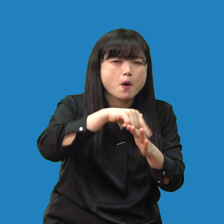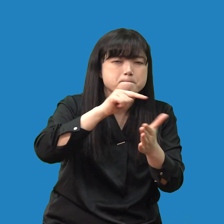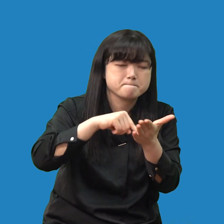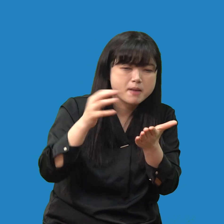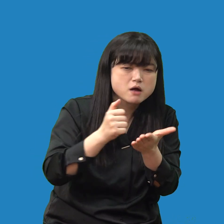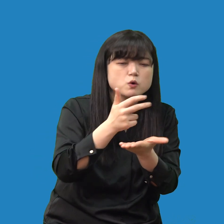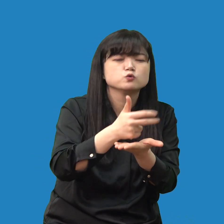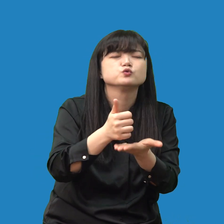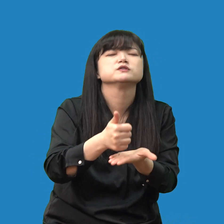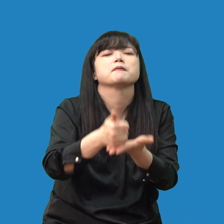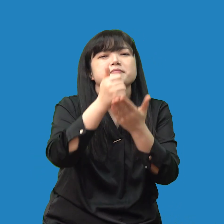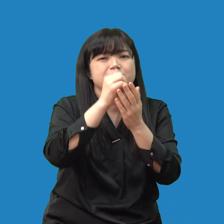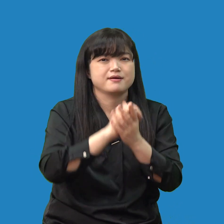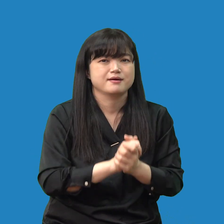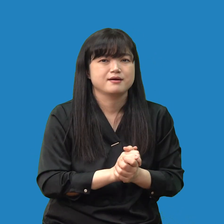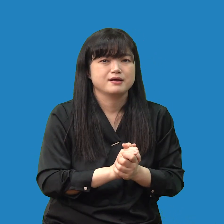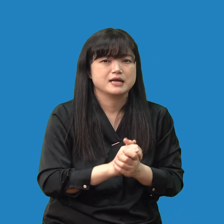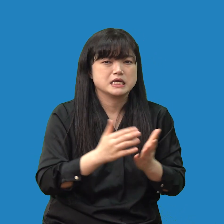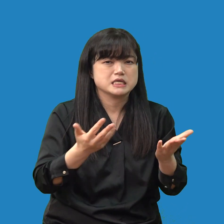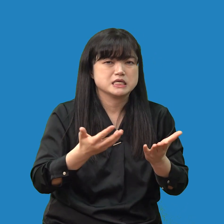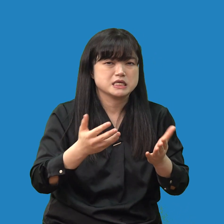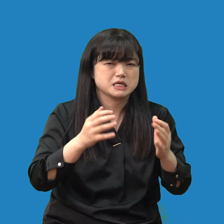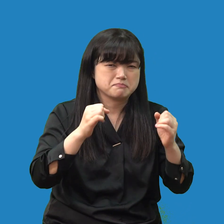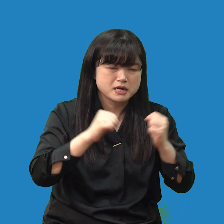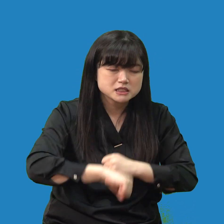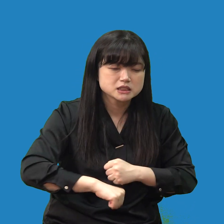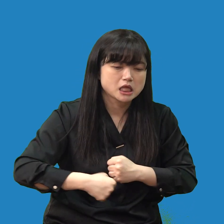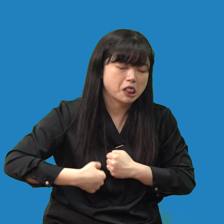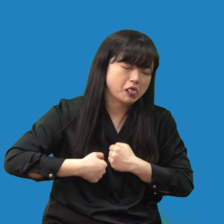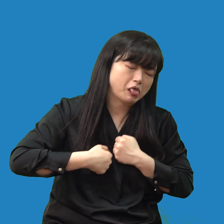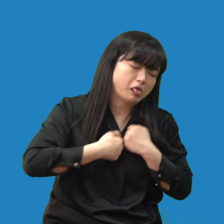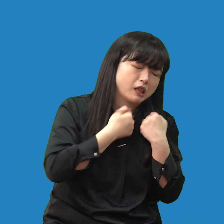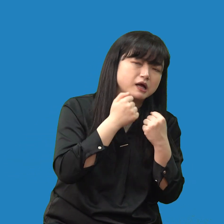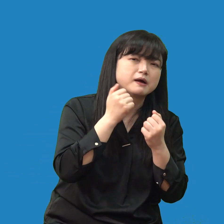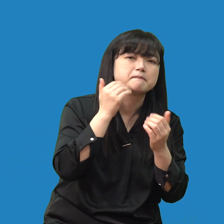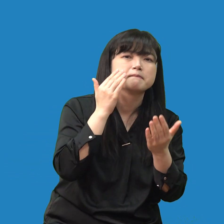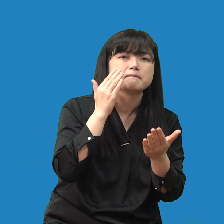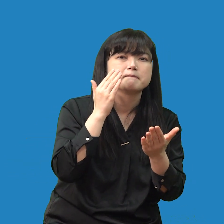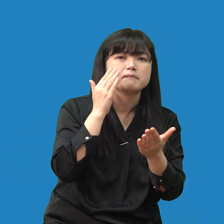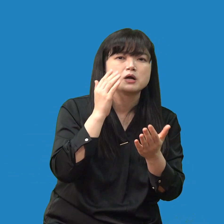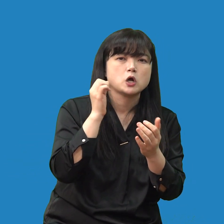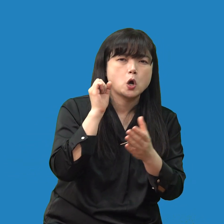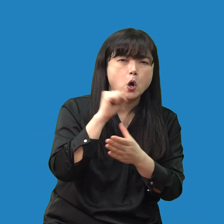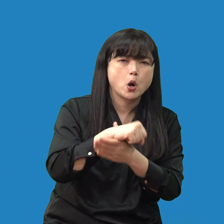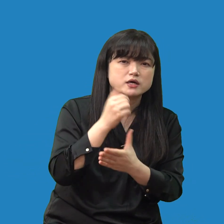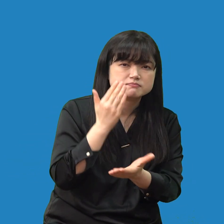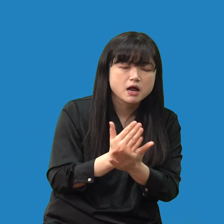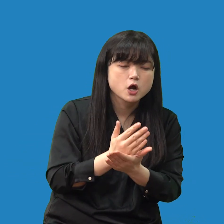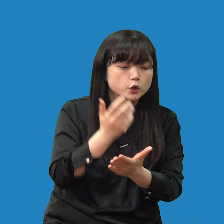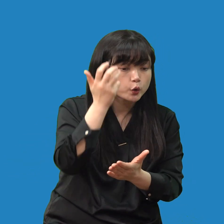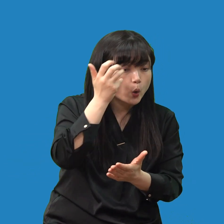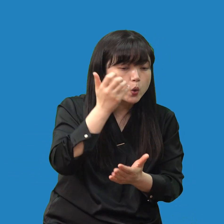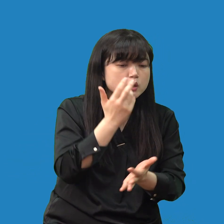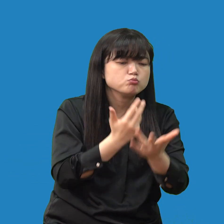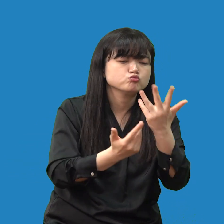섬기라. 일을 망치는 태만함을 허용하지 말고 영혼의 불이 계속 타오르게